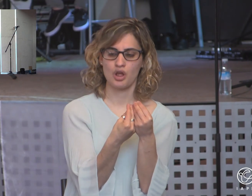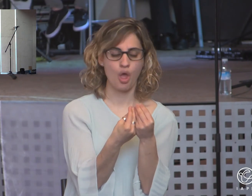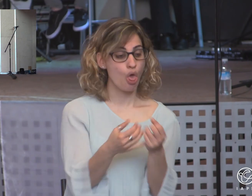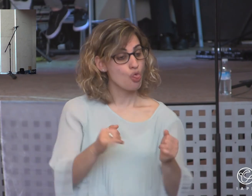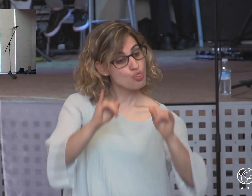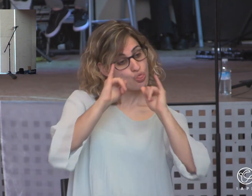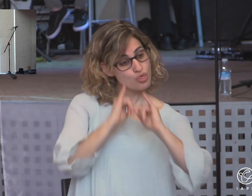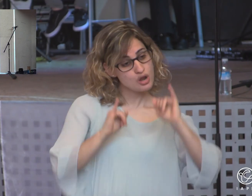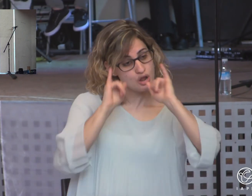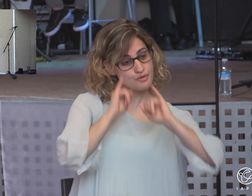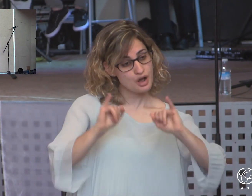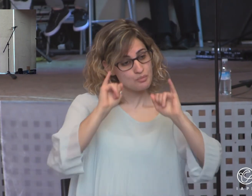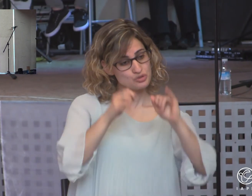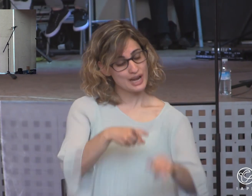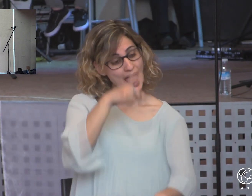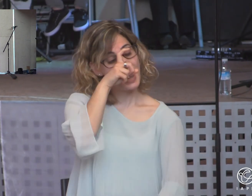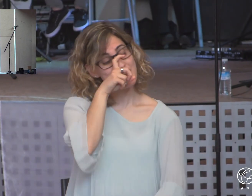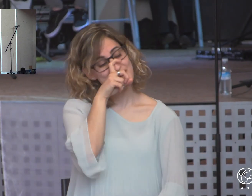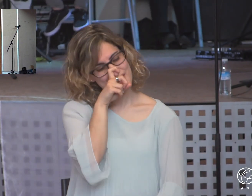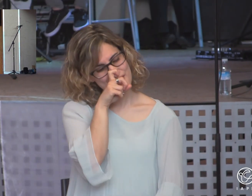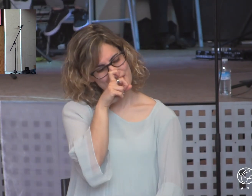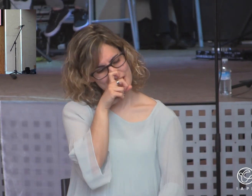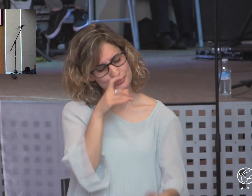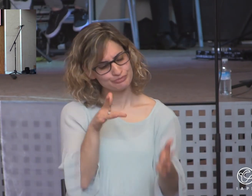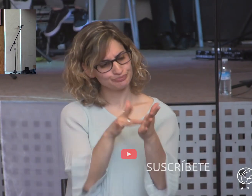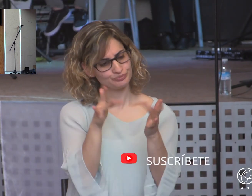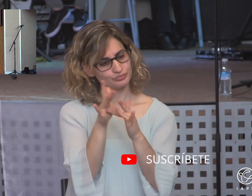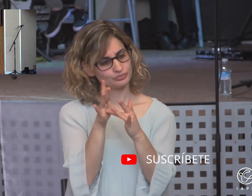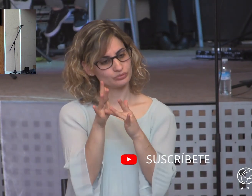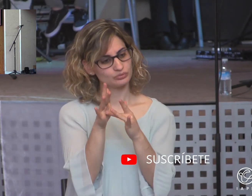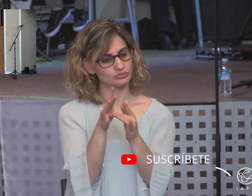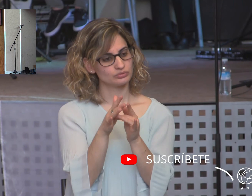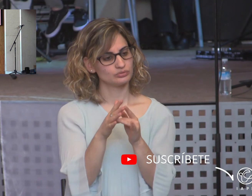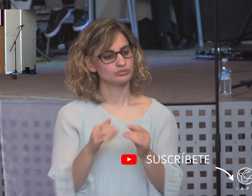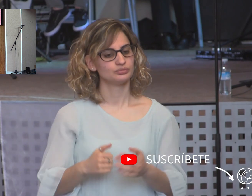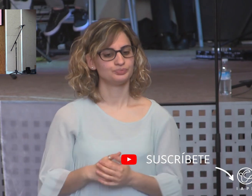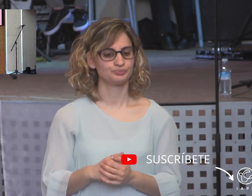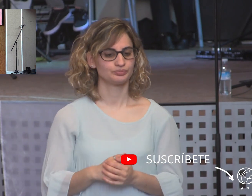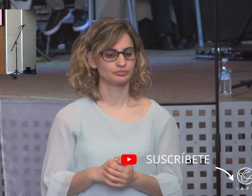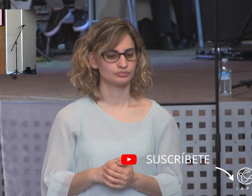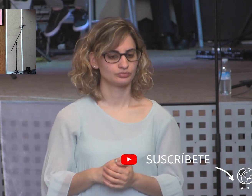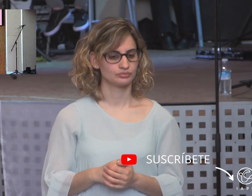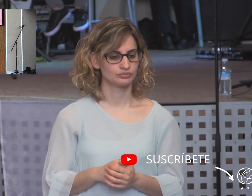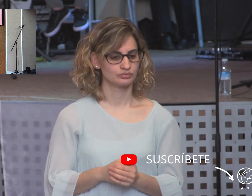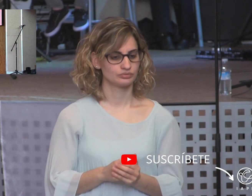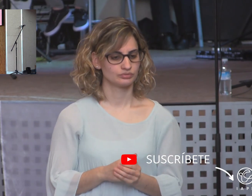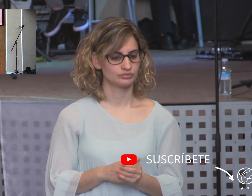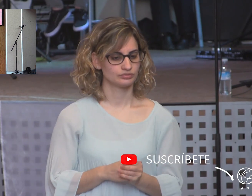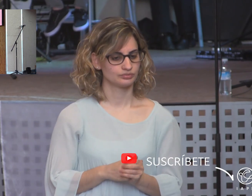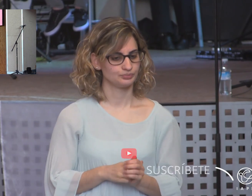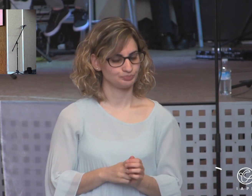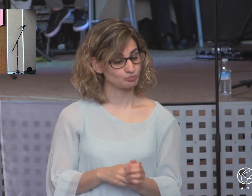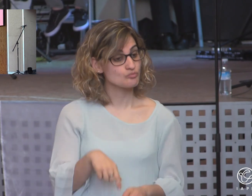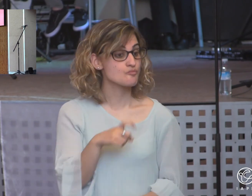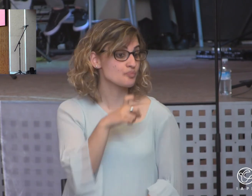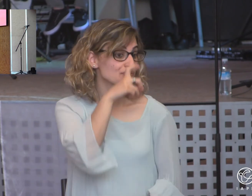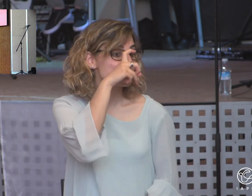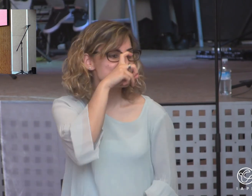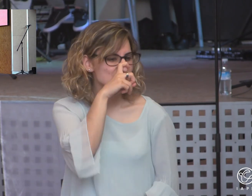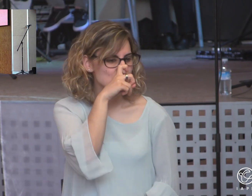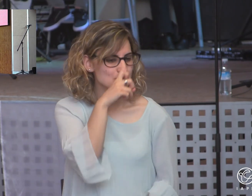memoria de Él. Esa memoria de Él no es solamente